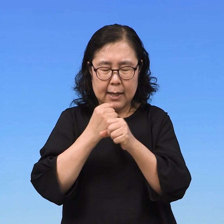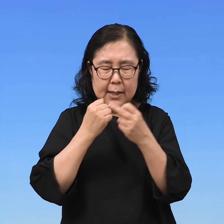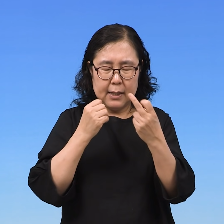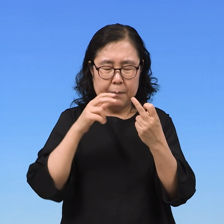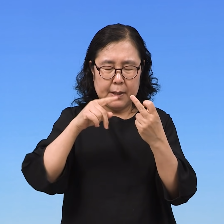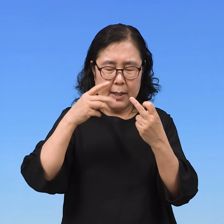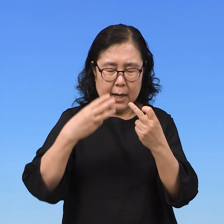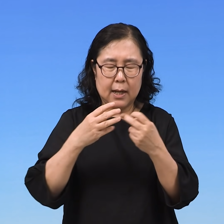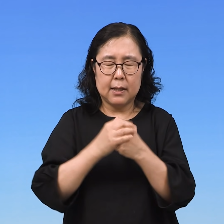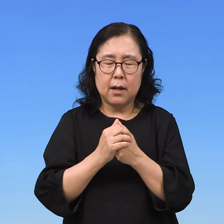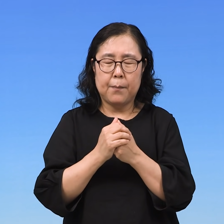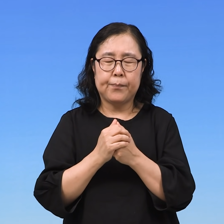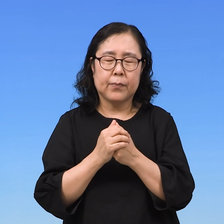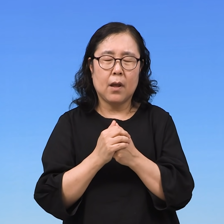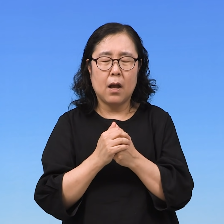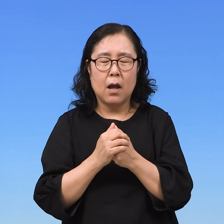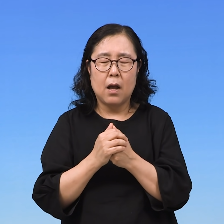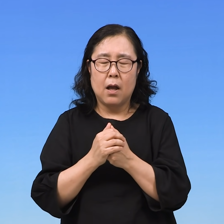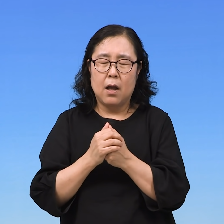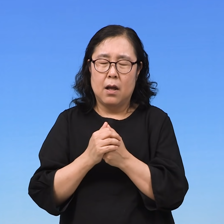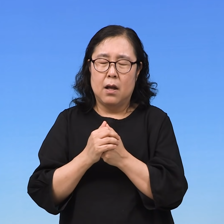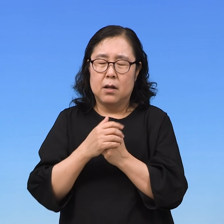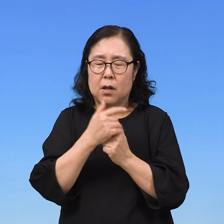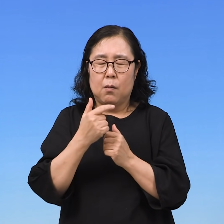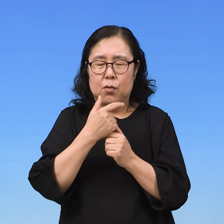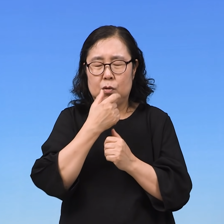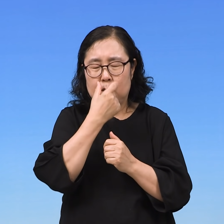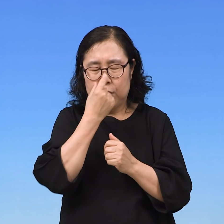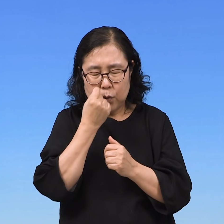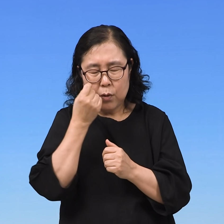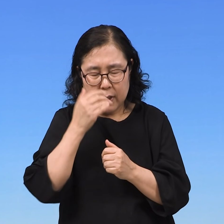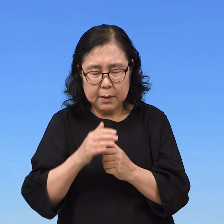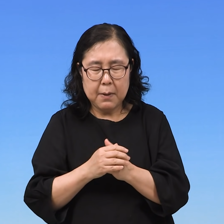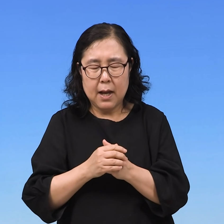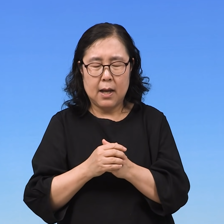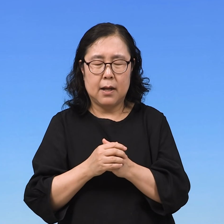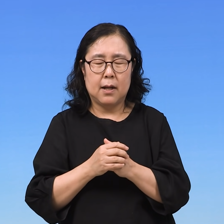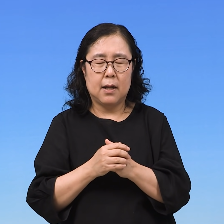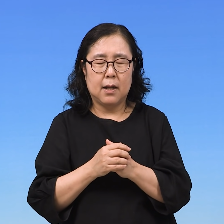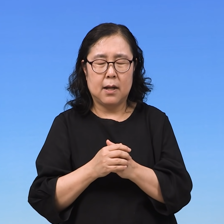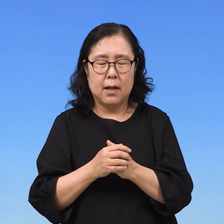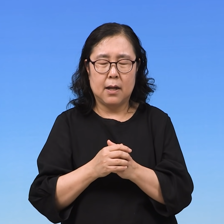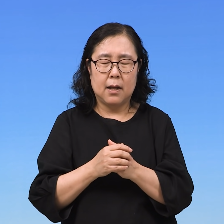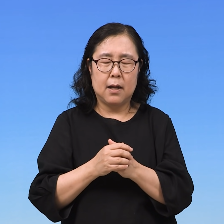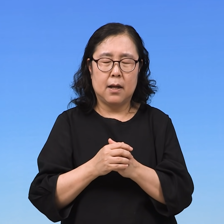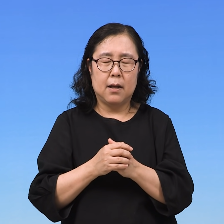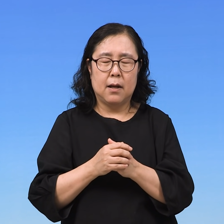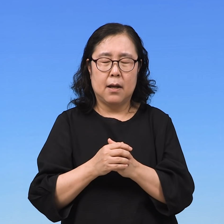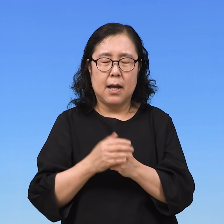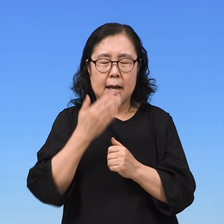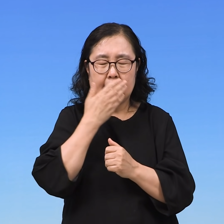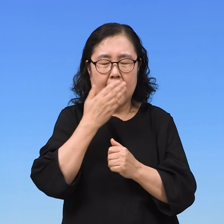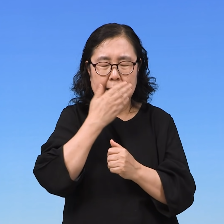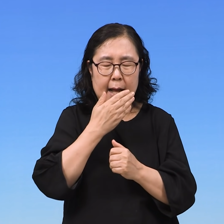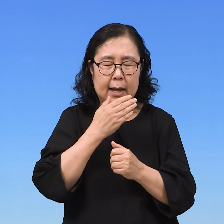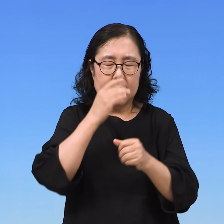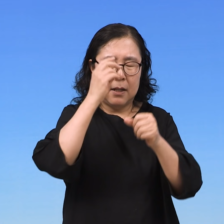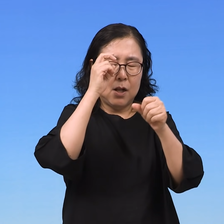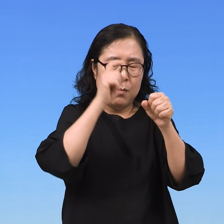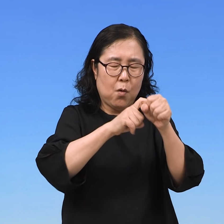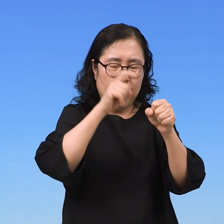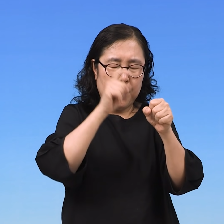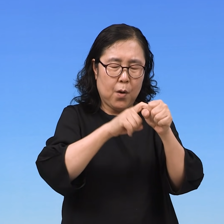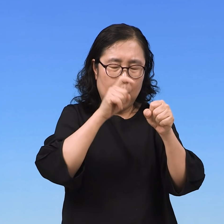창세기 12장에서 너무너무 미소가 던 때에 창세기 11장에서 하나님 가나안을 목표로